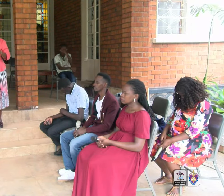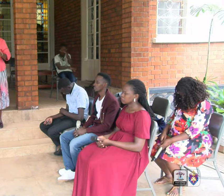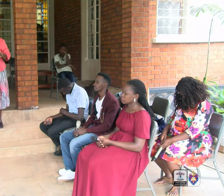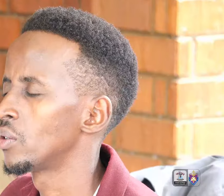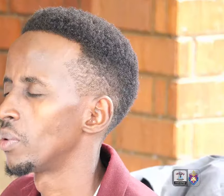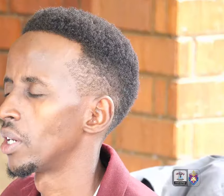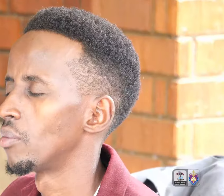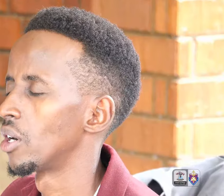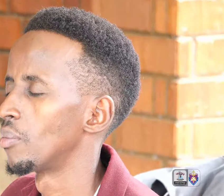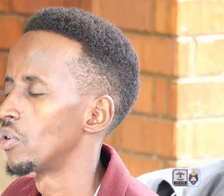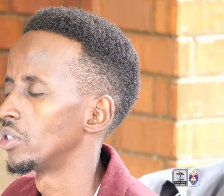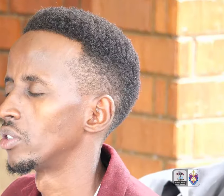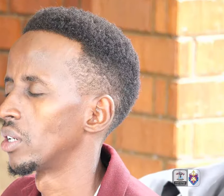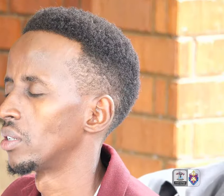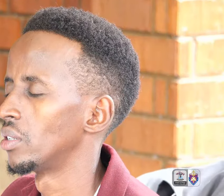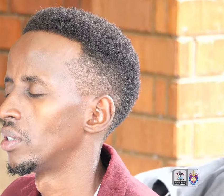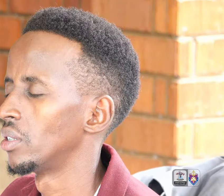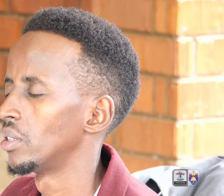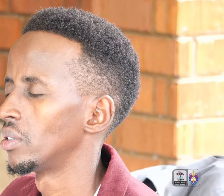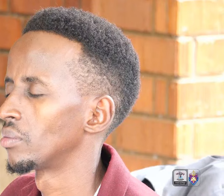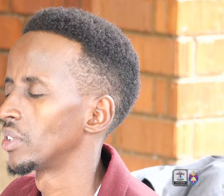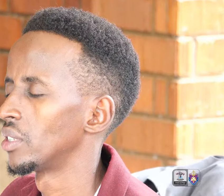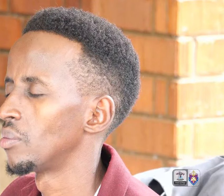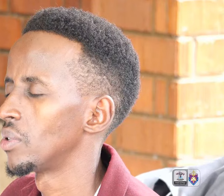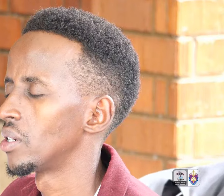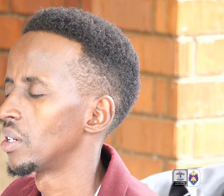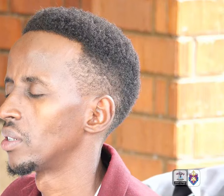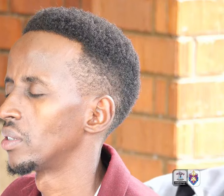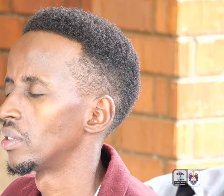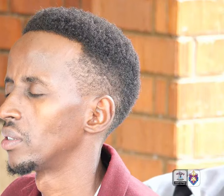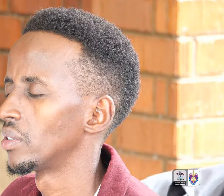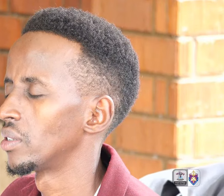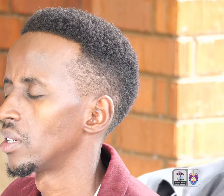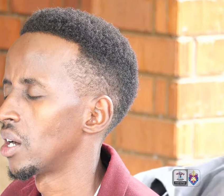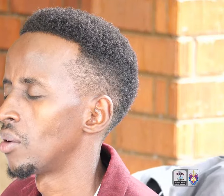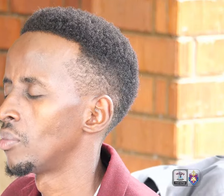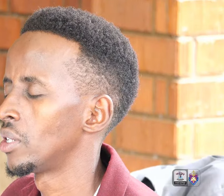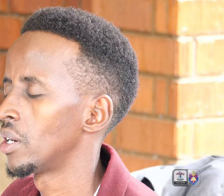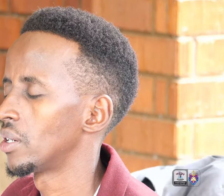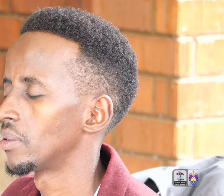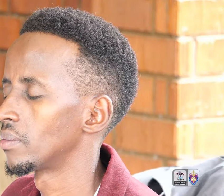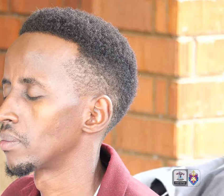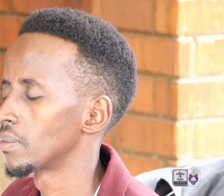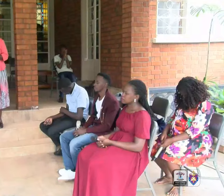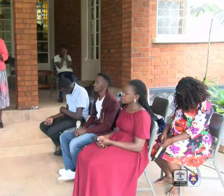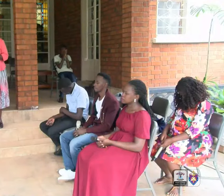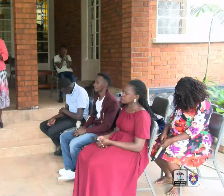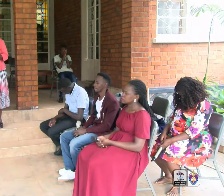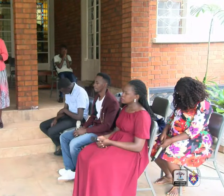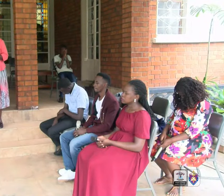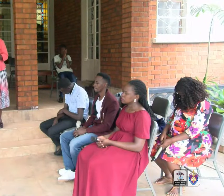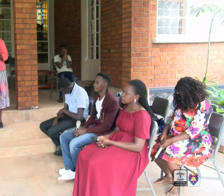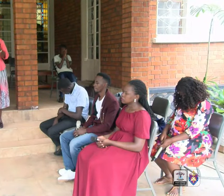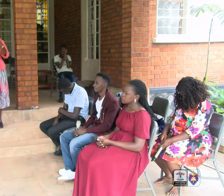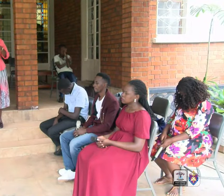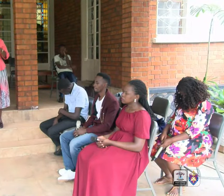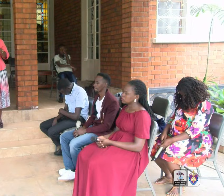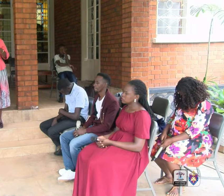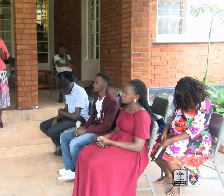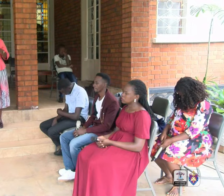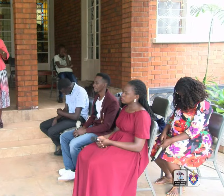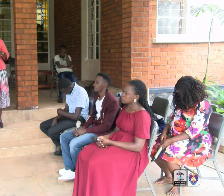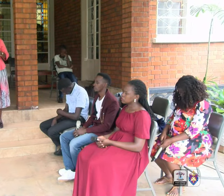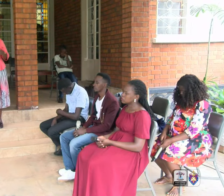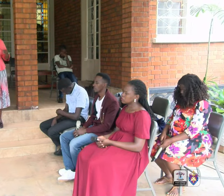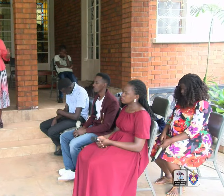waffe. Mu linnya erya Yesu Kristo wetusabidde. Fena n'ekisa kya Mukama waffe Yesu